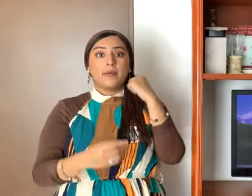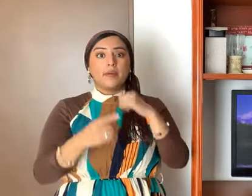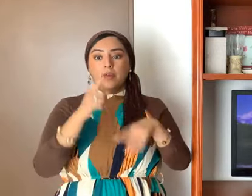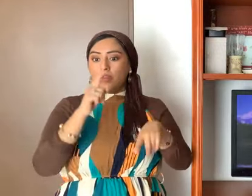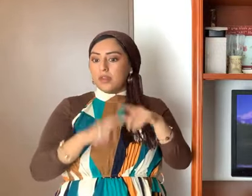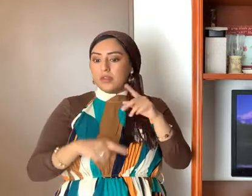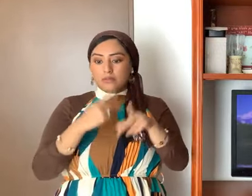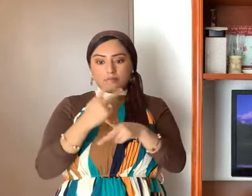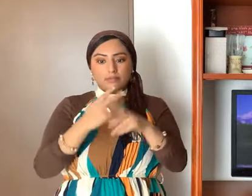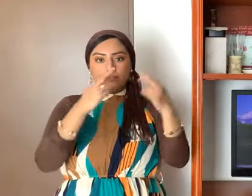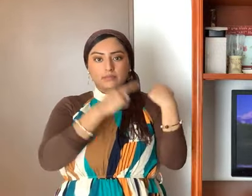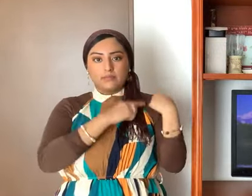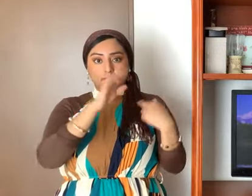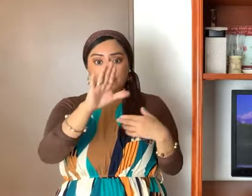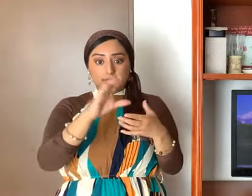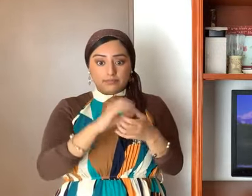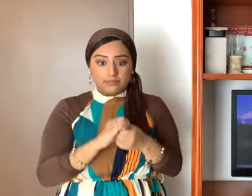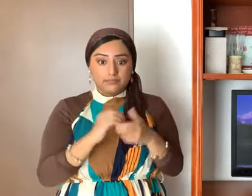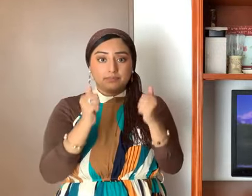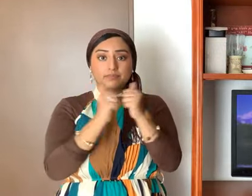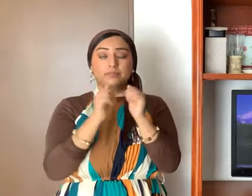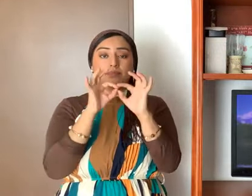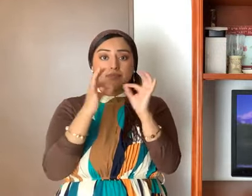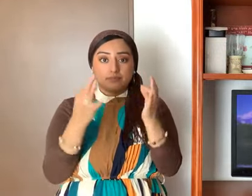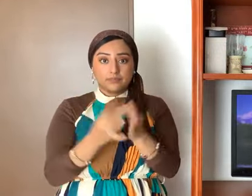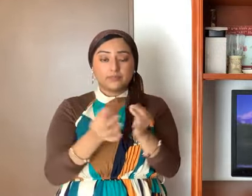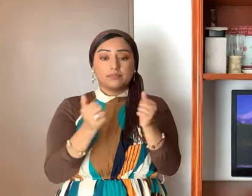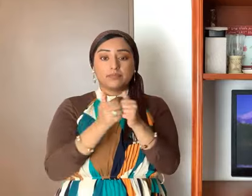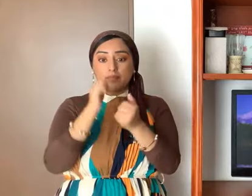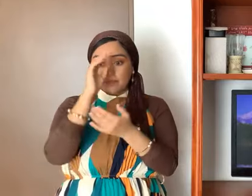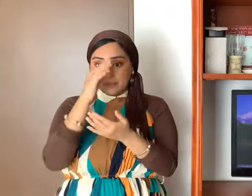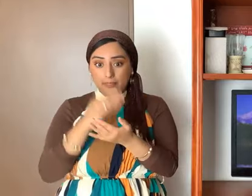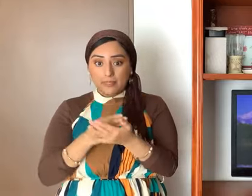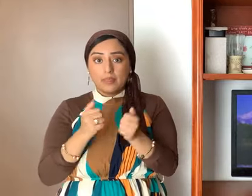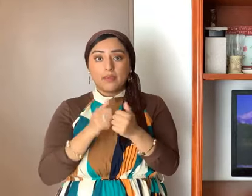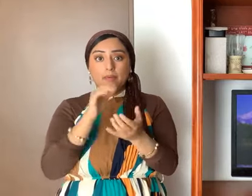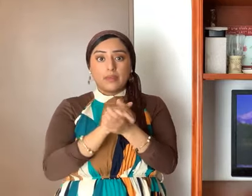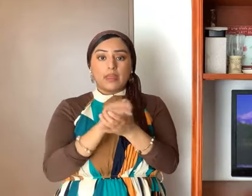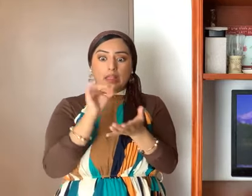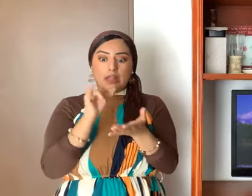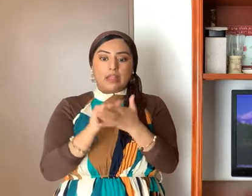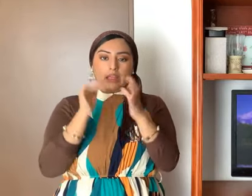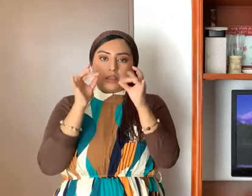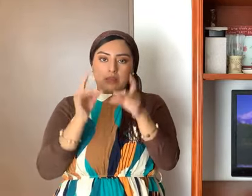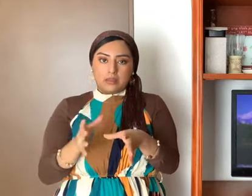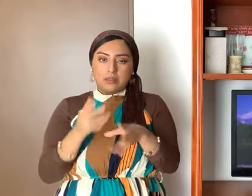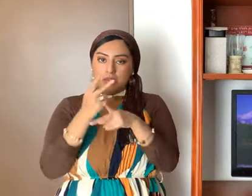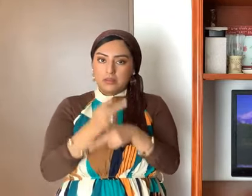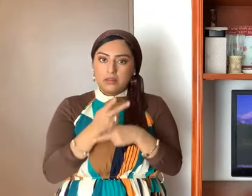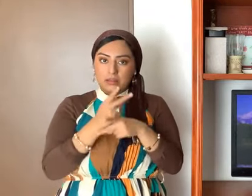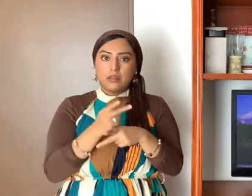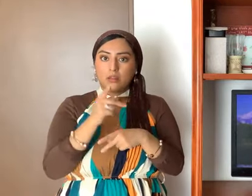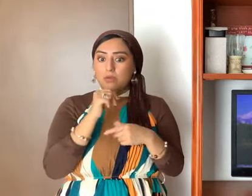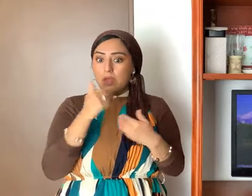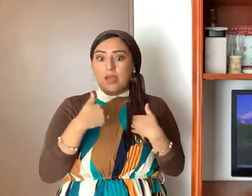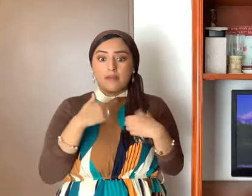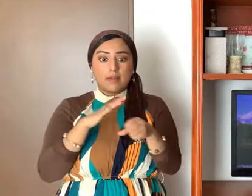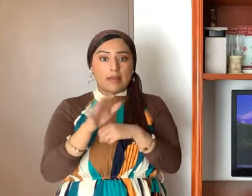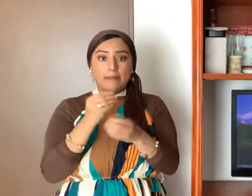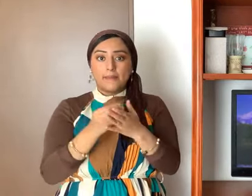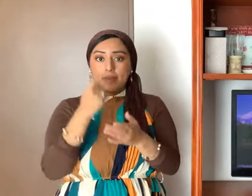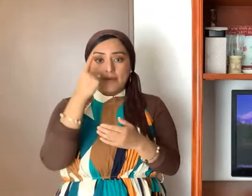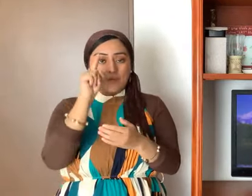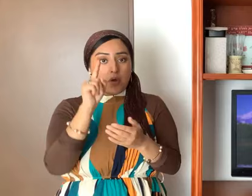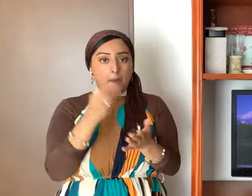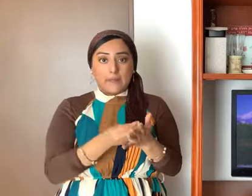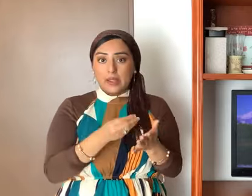con las obligaciones que te corresponden con tu familia y con tus hijos, con tu esposa, eso es maldición. El que no tengas para comer no es una